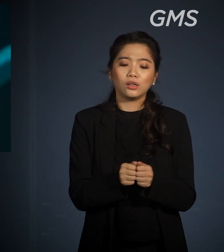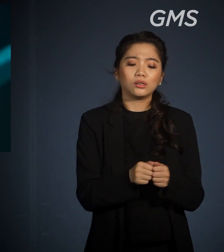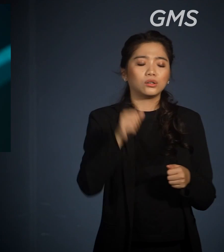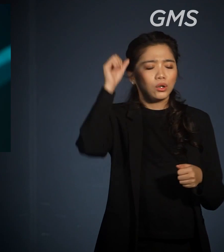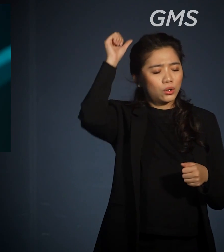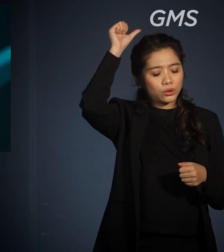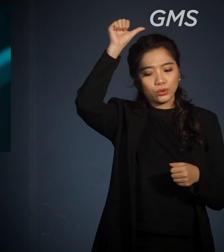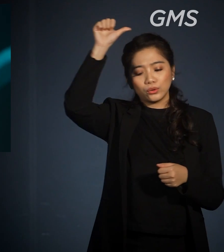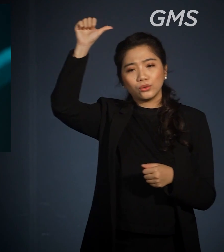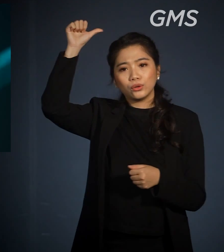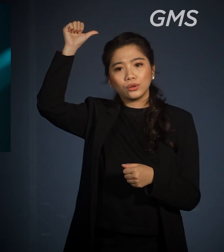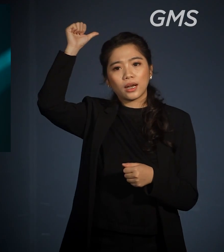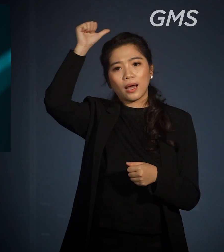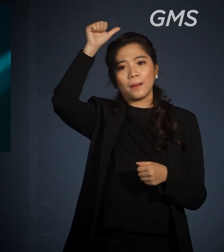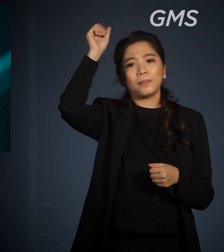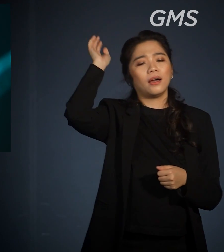dengan